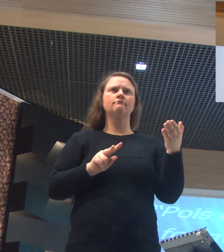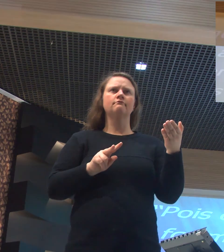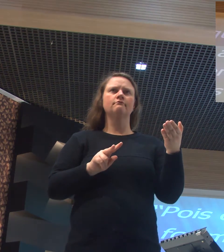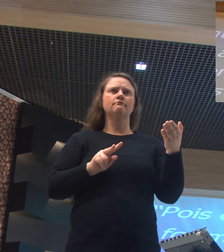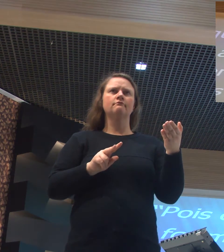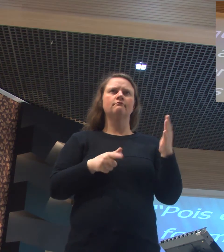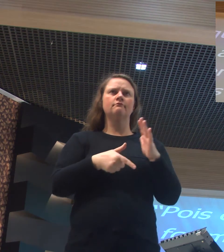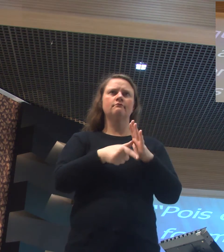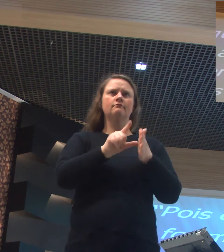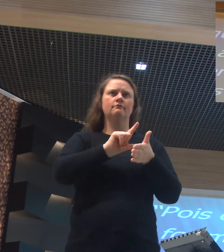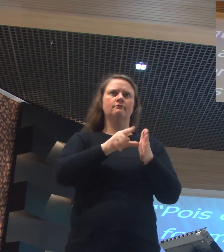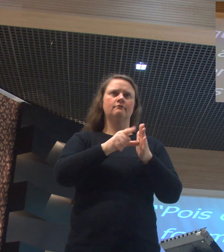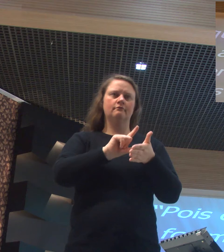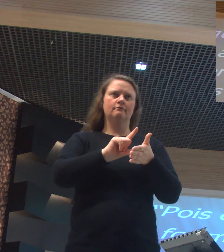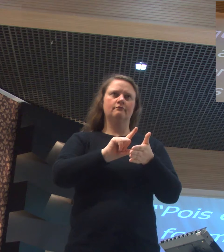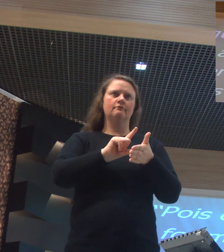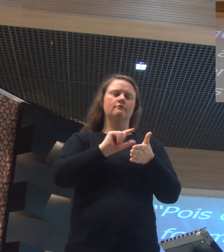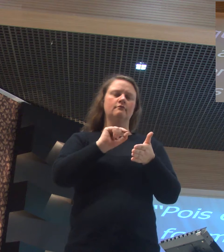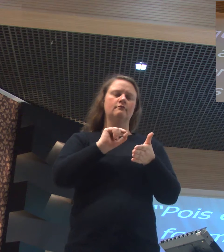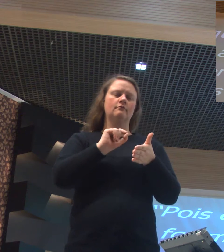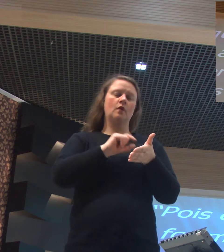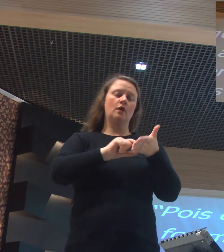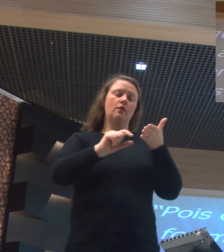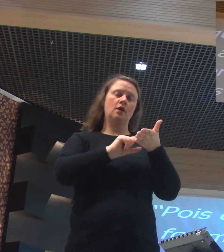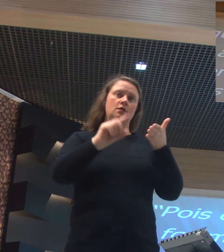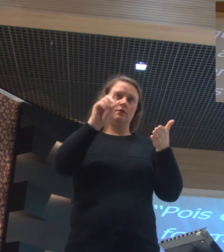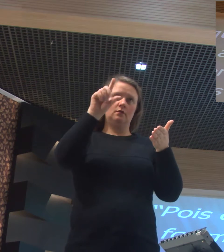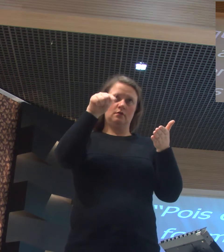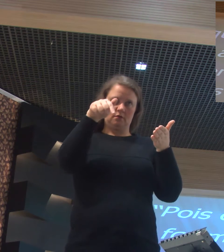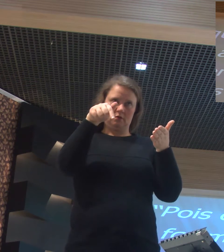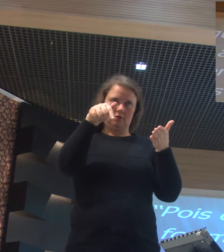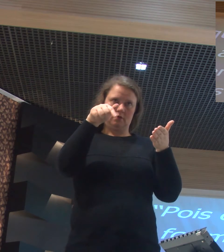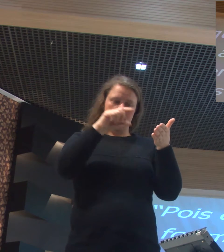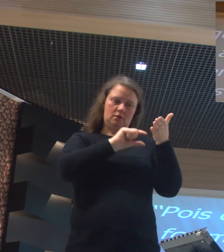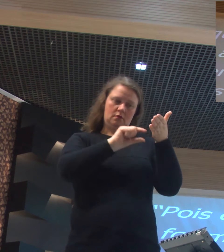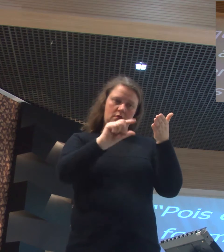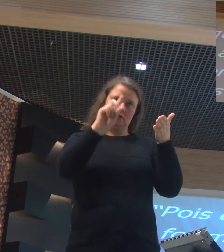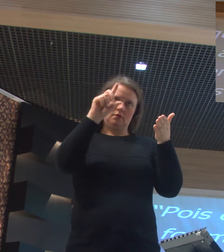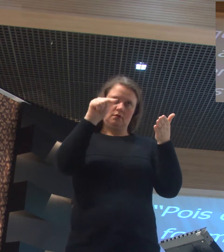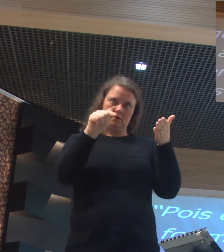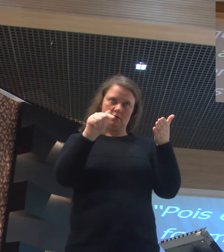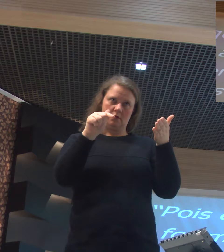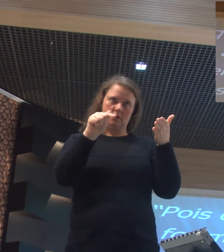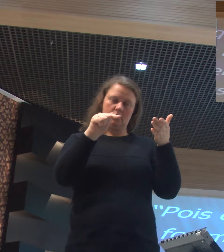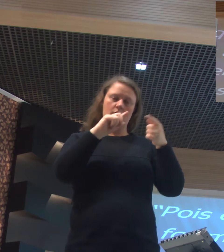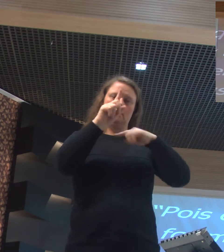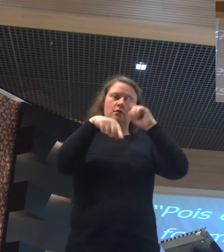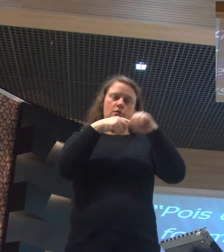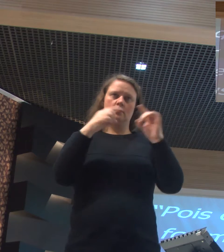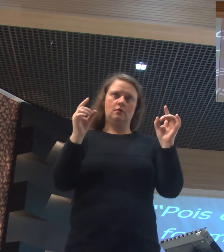pouquinho anterior. A partir do versículo 17, a gente vai fechar no 20, o 20 é a